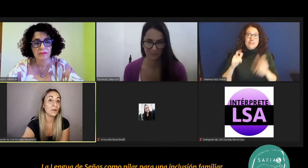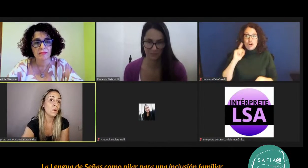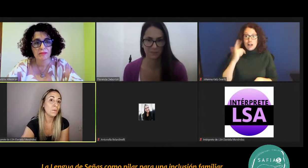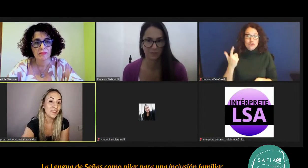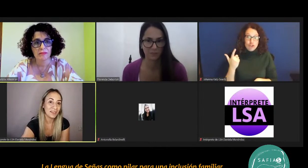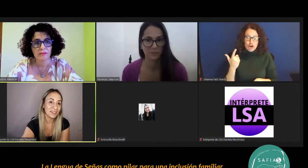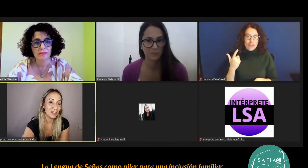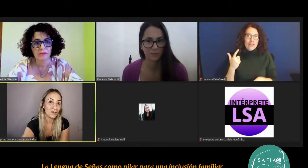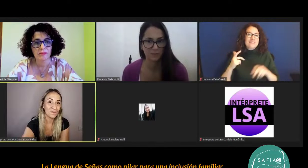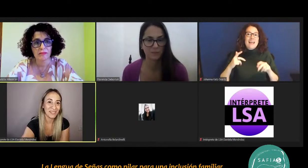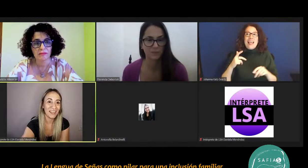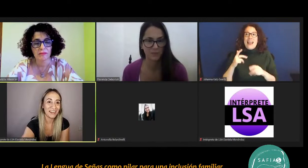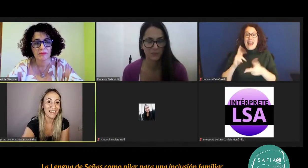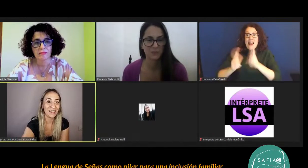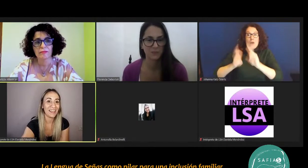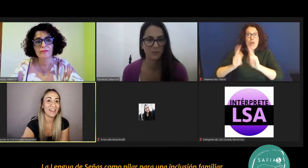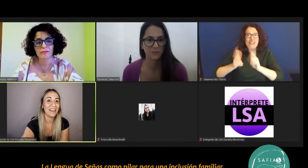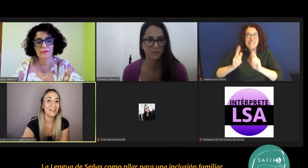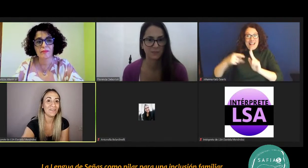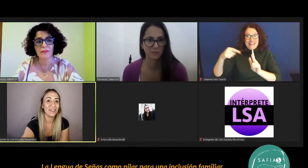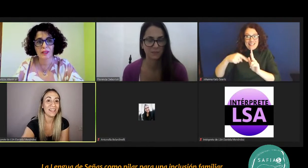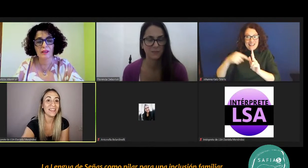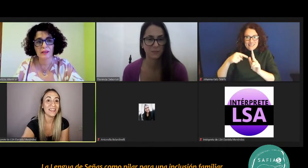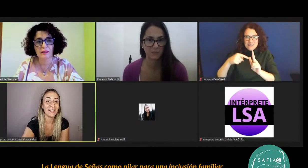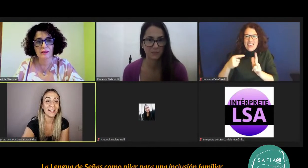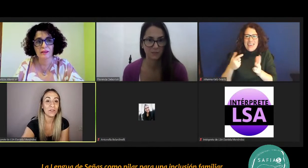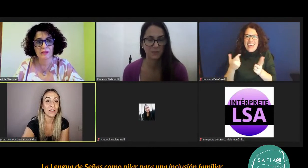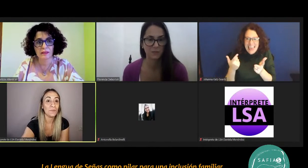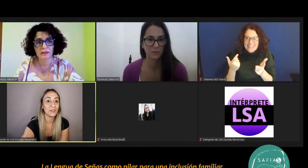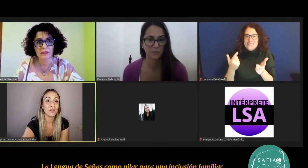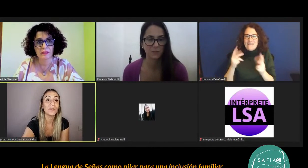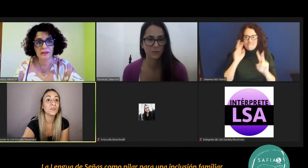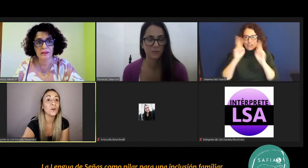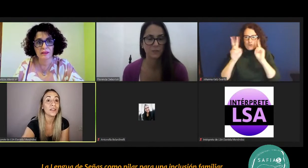la lengua madre, sí, la lengua materna, que es la lengua de señas en el